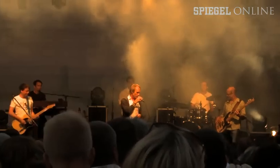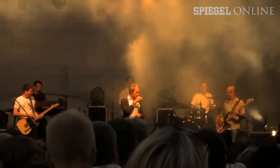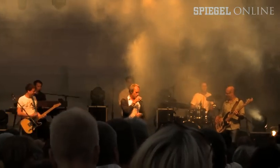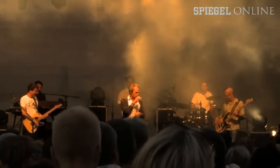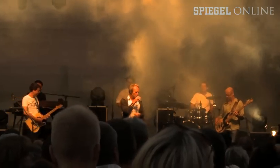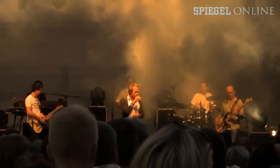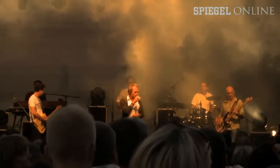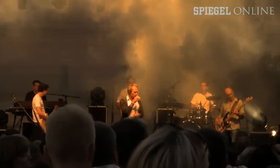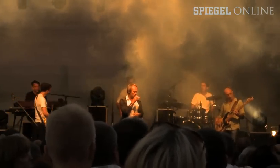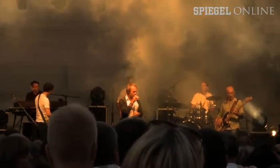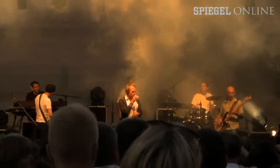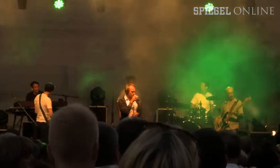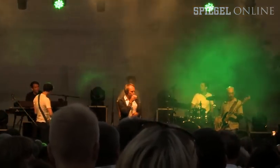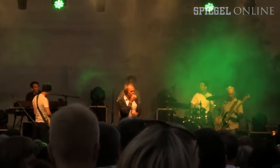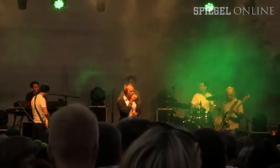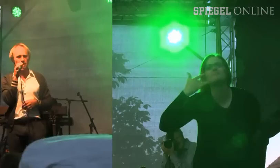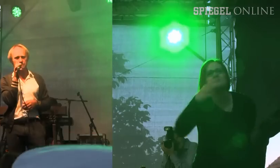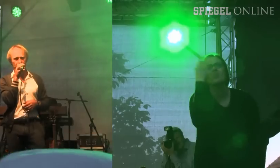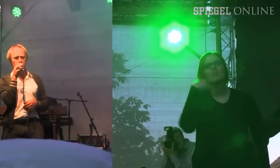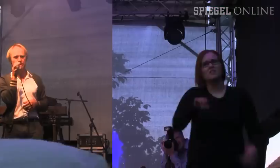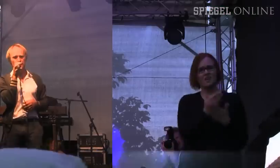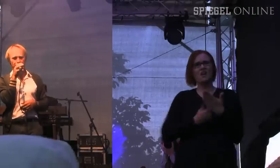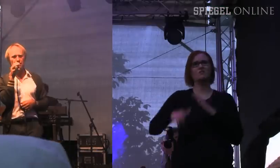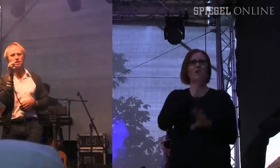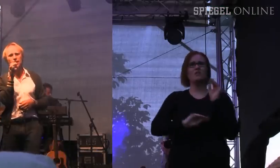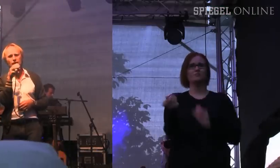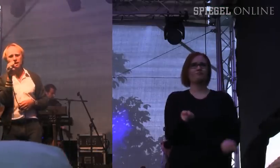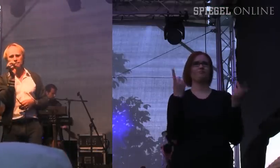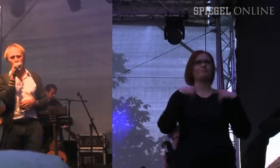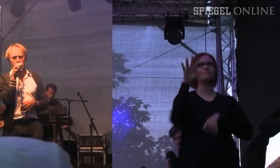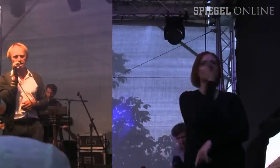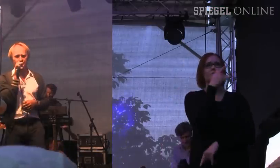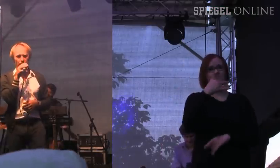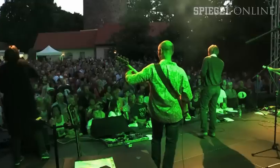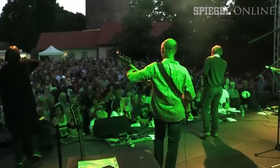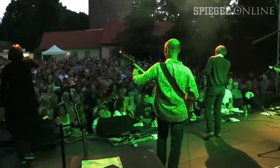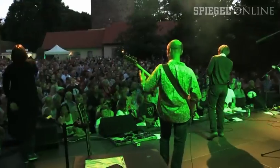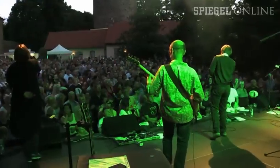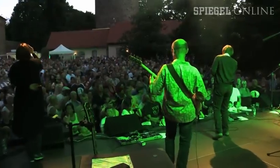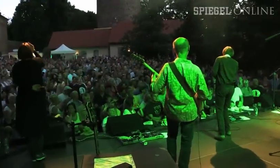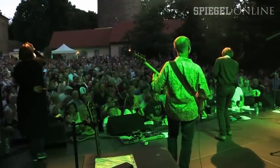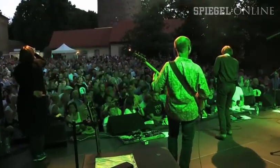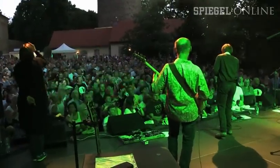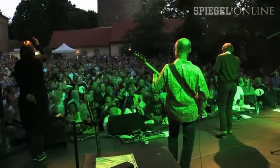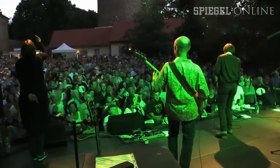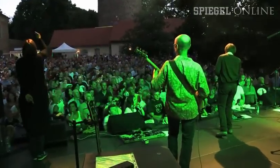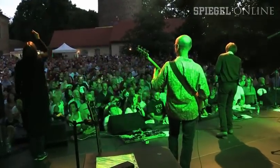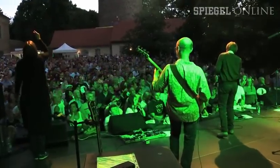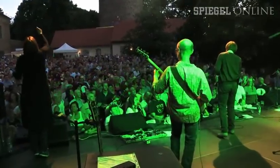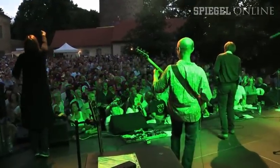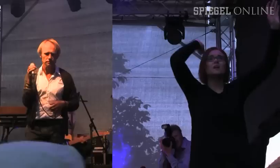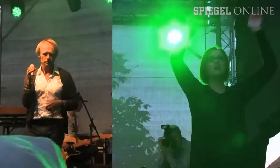Gelernt in der Schule, dann später vergessen, in der Lehre nicht viel Begriffe. Brenzlig werden die Dinge erst immer danach.